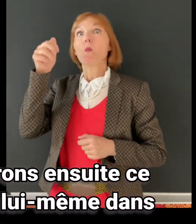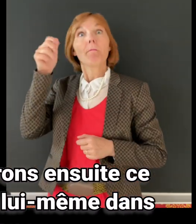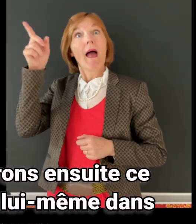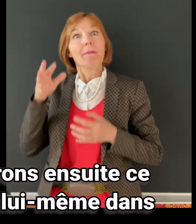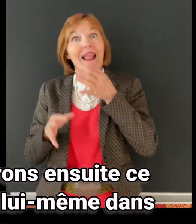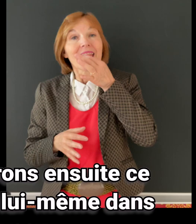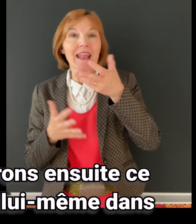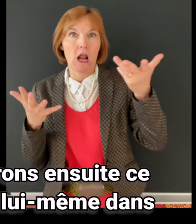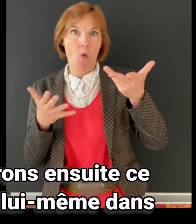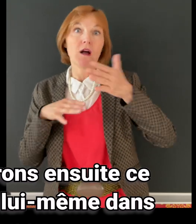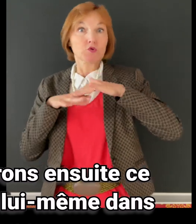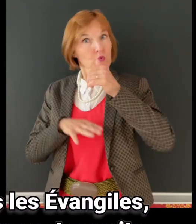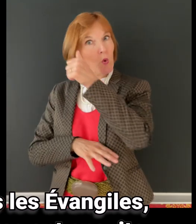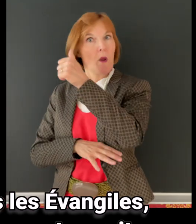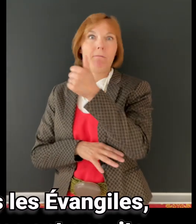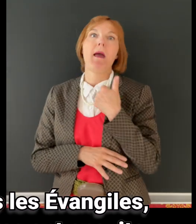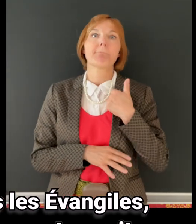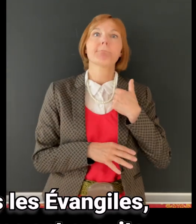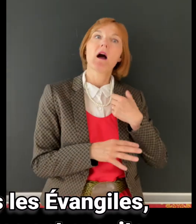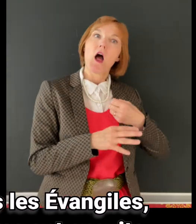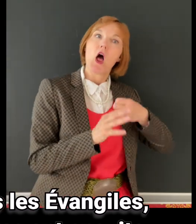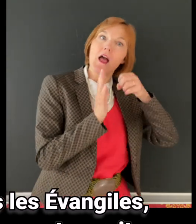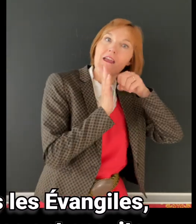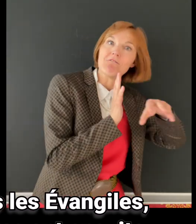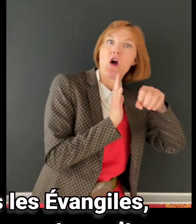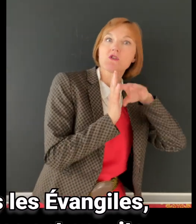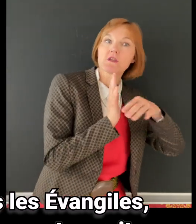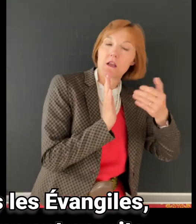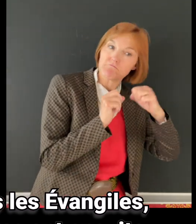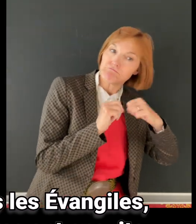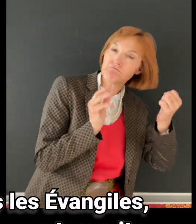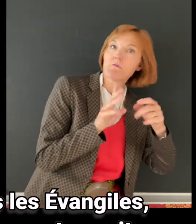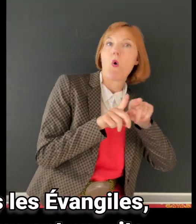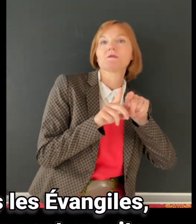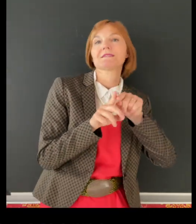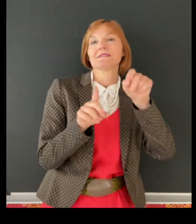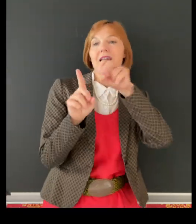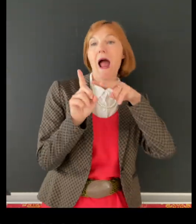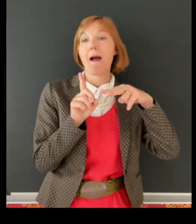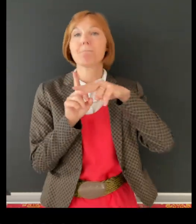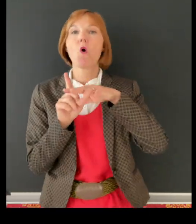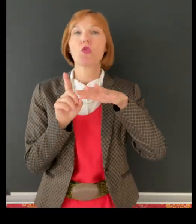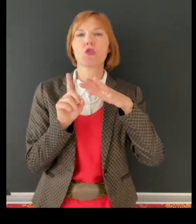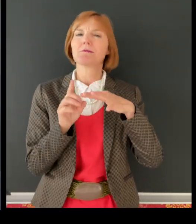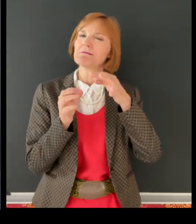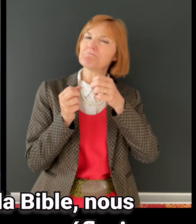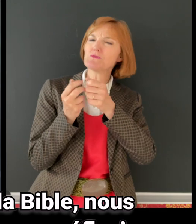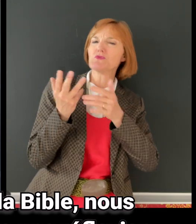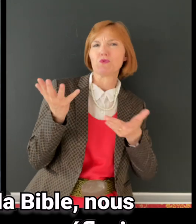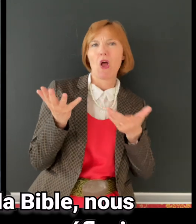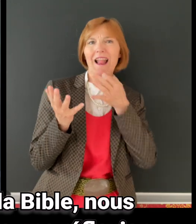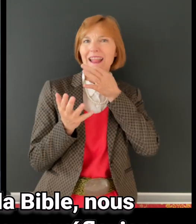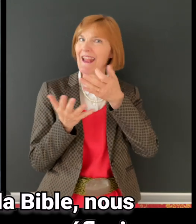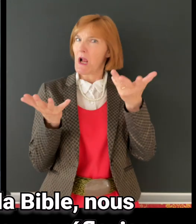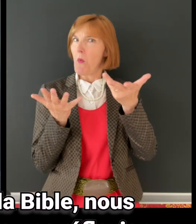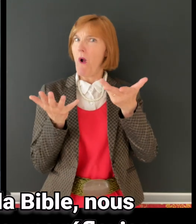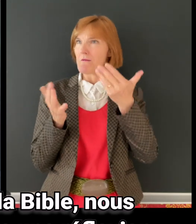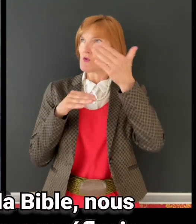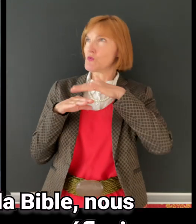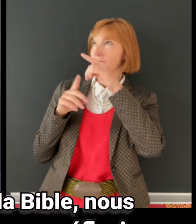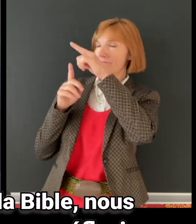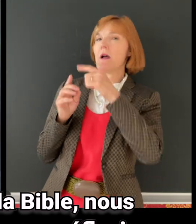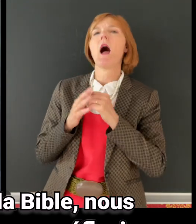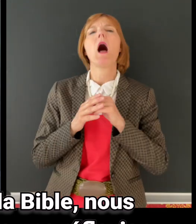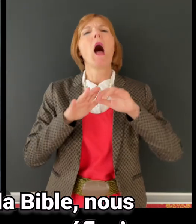ensuite ce que Jésus dit de lui-même dans le Nouveau Testament, dans les Évangiles, ce que les apôtres ont ensuite prêché sur sa personne. Et au sortir de la Bible,